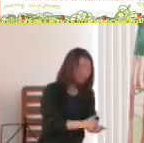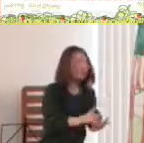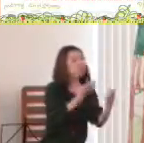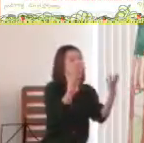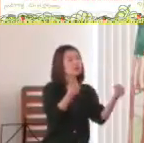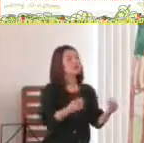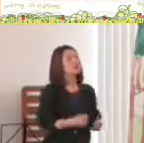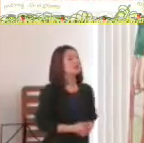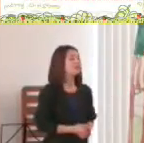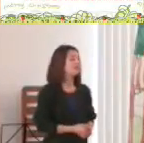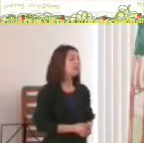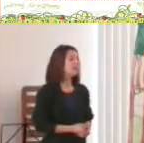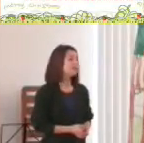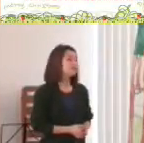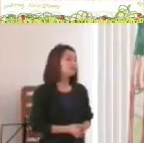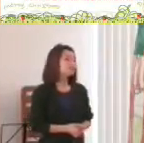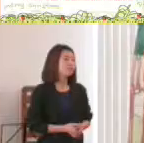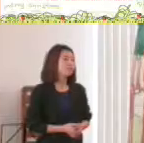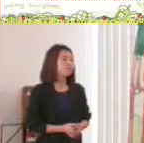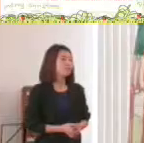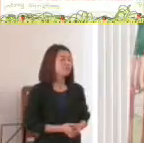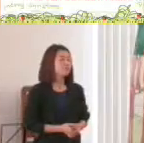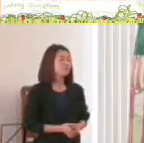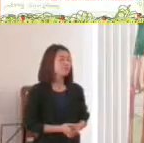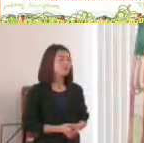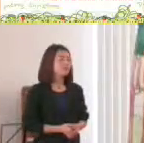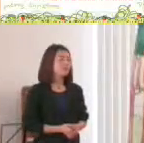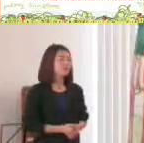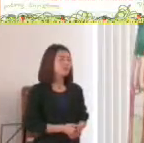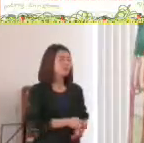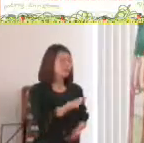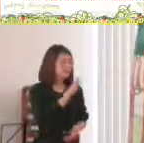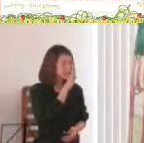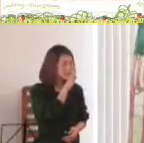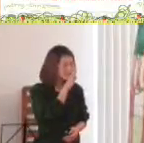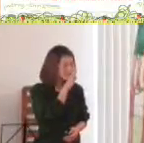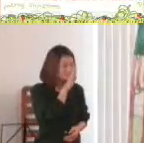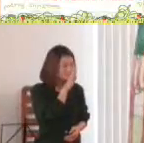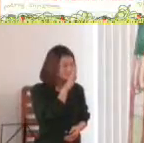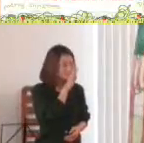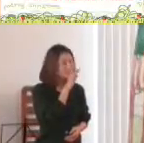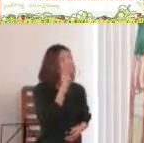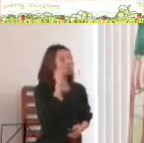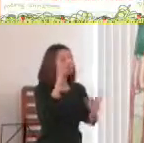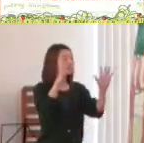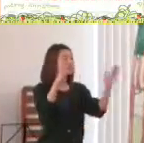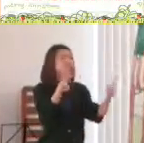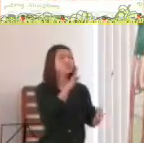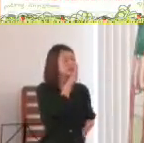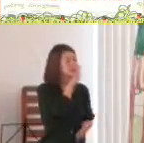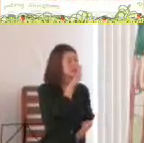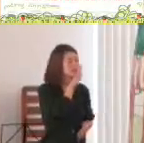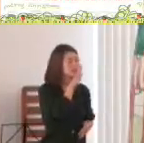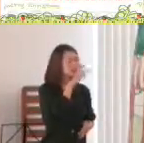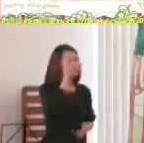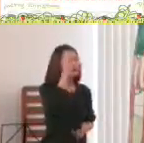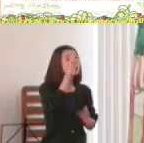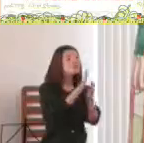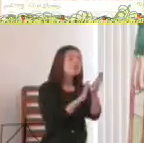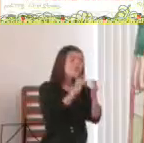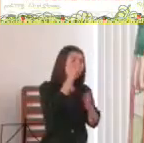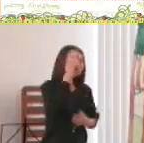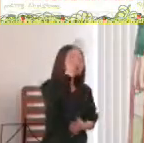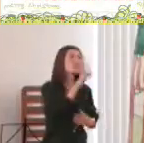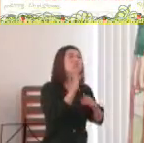一人一人のために確かに死なれたんですね。確かに死なれた。多くの人がそれを目撃